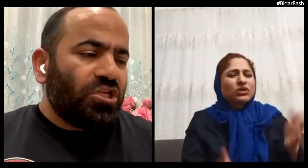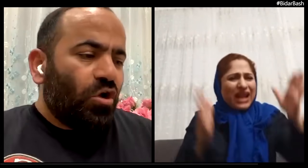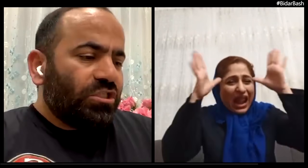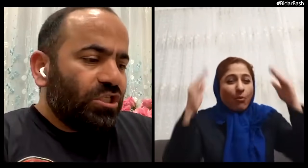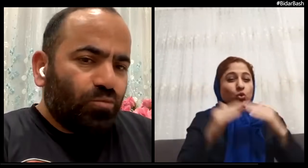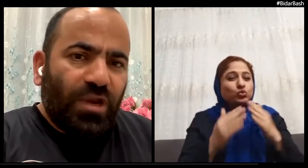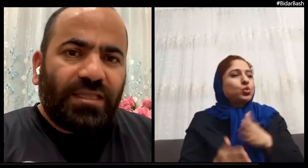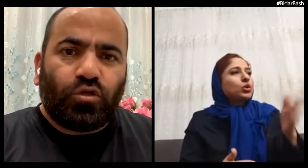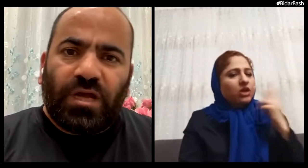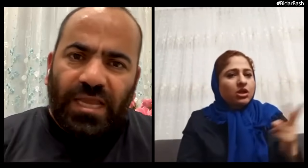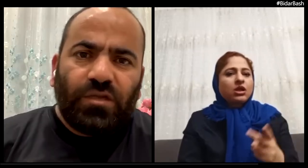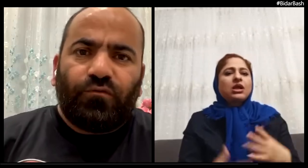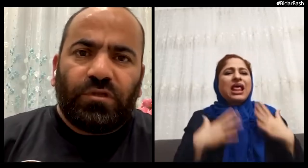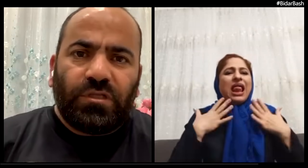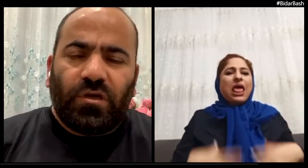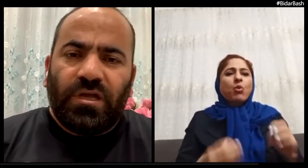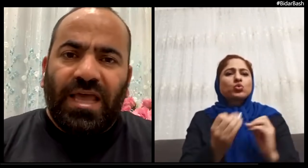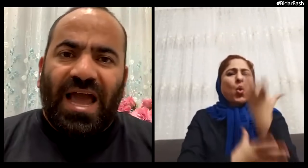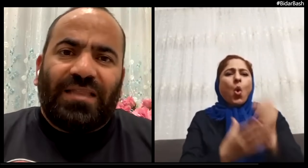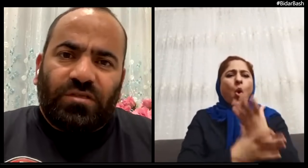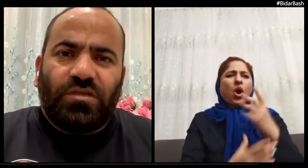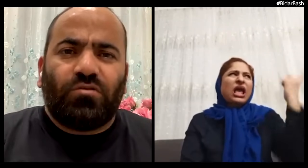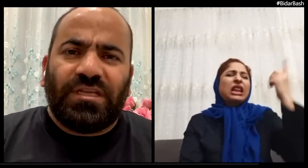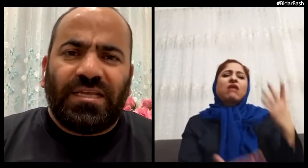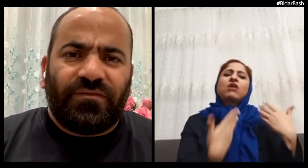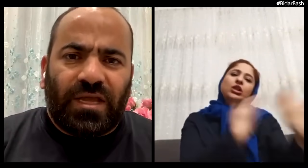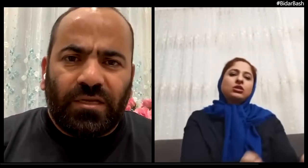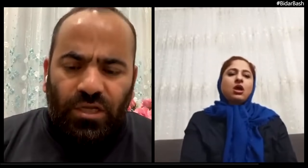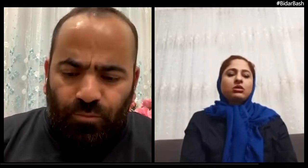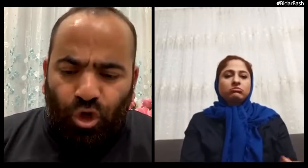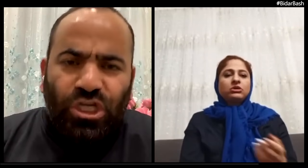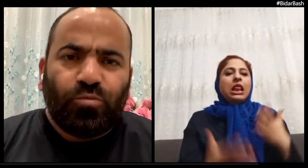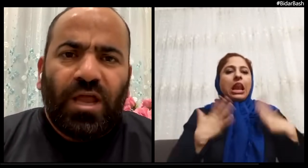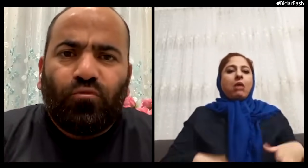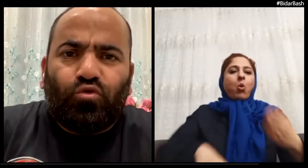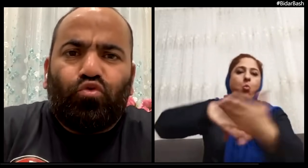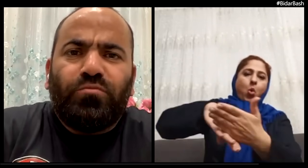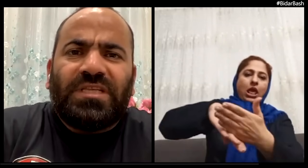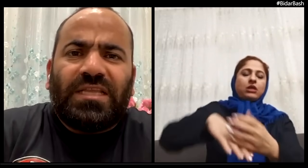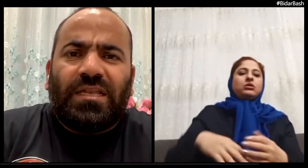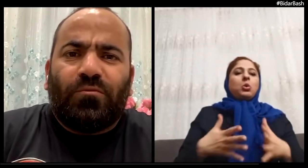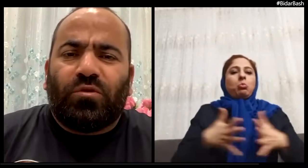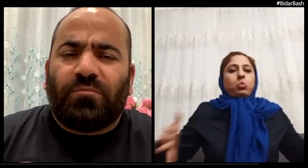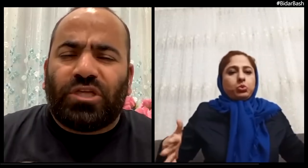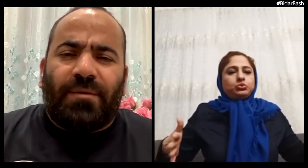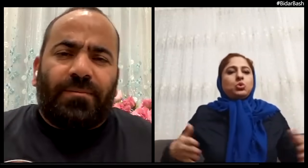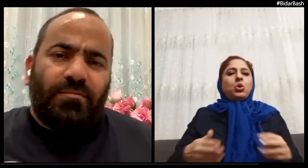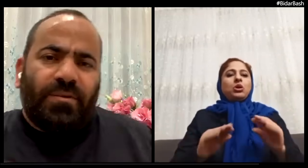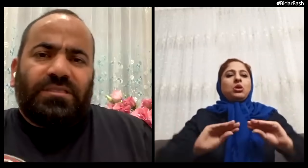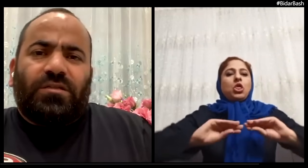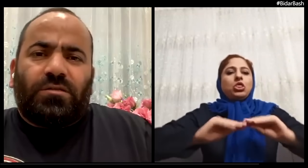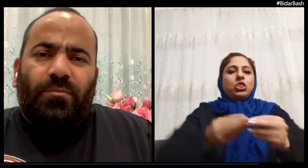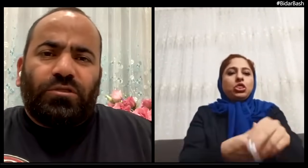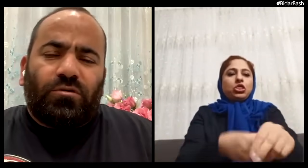حالا یکی آستینش بلنده چون خیر رو برده دیگه، حالا اندازه یارو که نگرفتن، پاشش بلند بود تو میزدن، نمیدونم